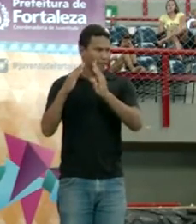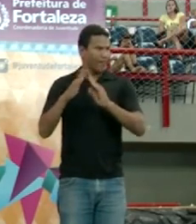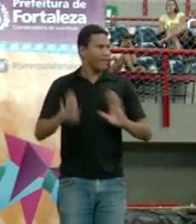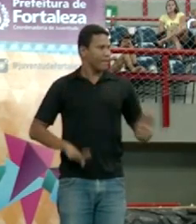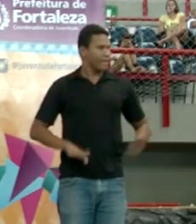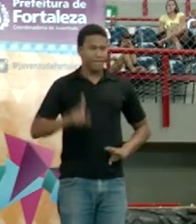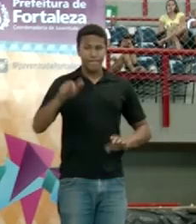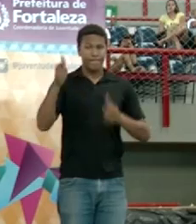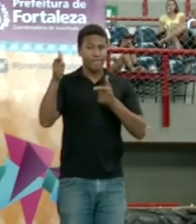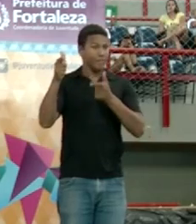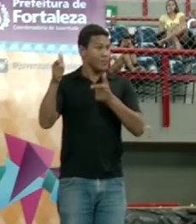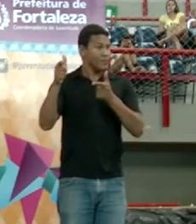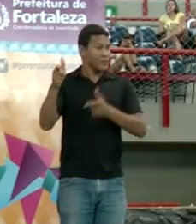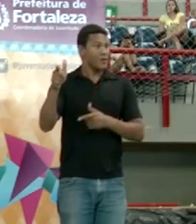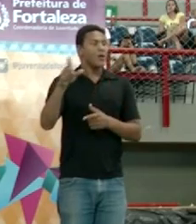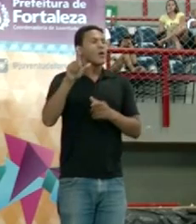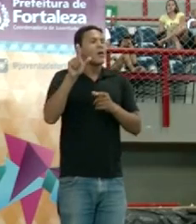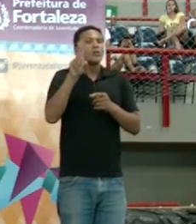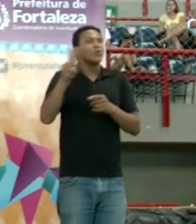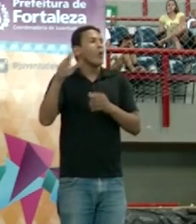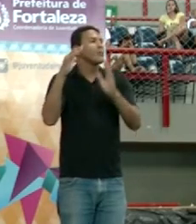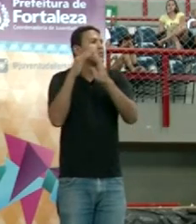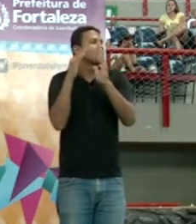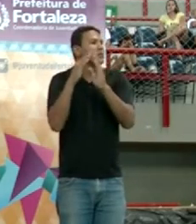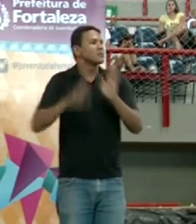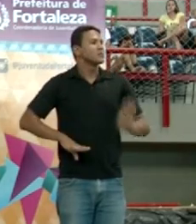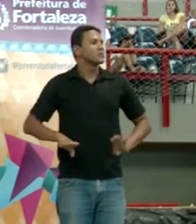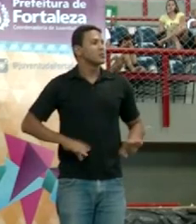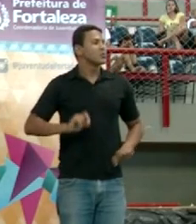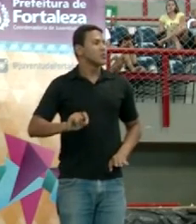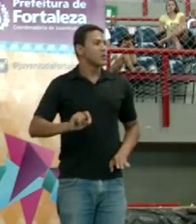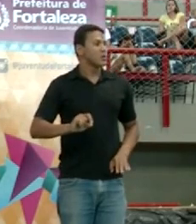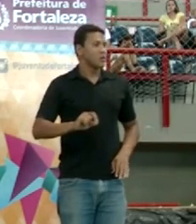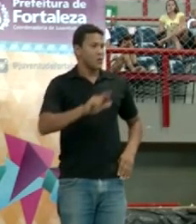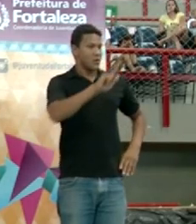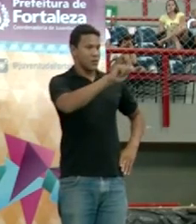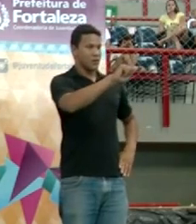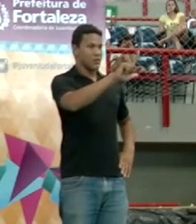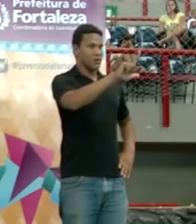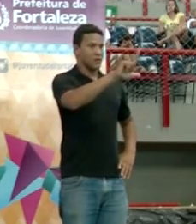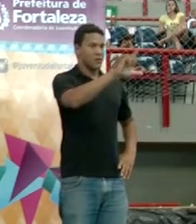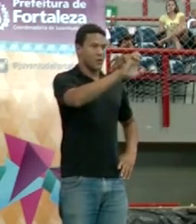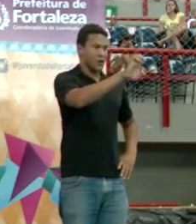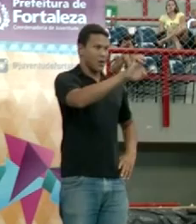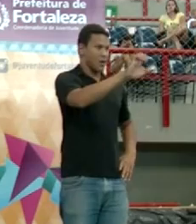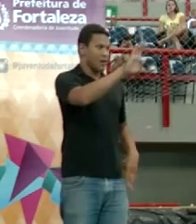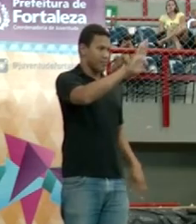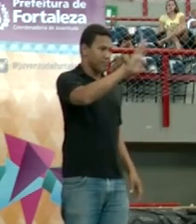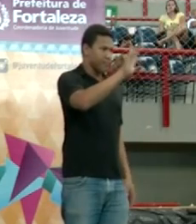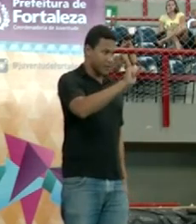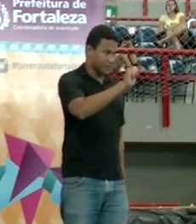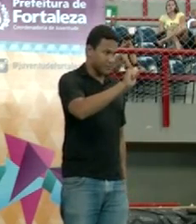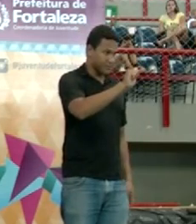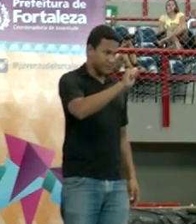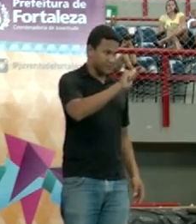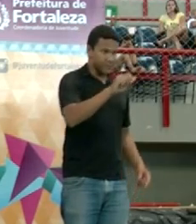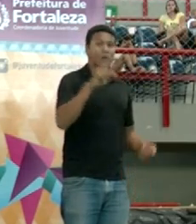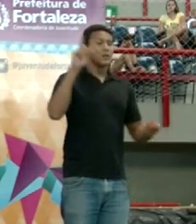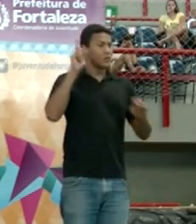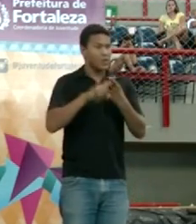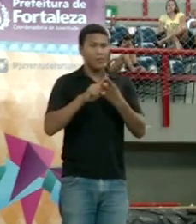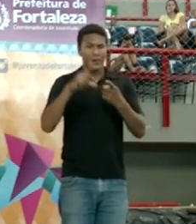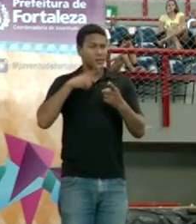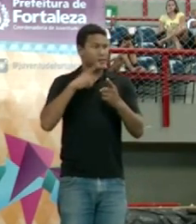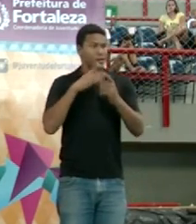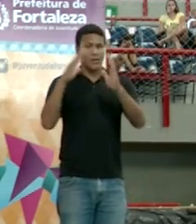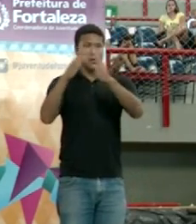nome da moradia do servo é gleba, tá? Então vai ter os servos da gleba lá. E a igreja. O cemitério